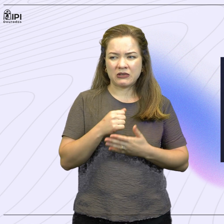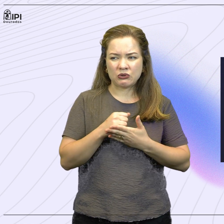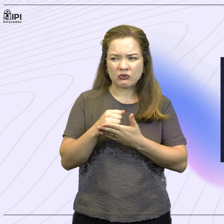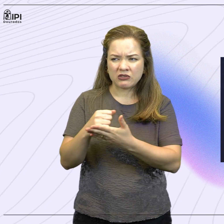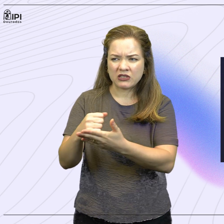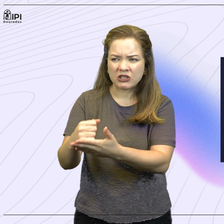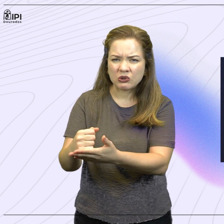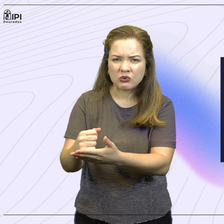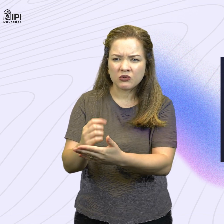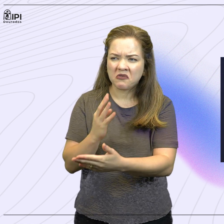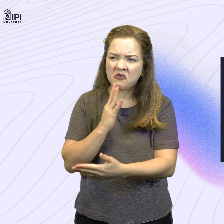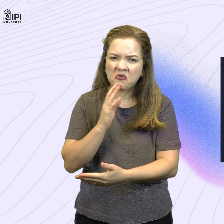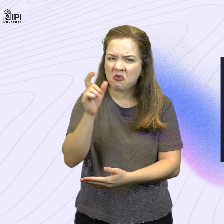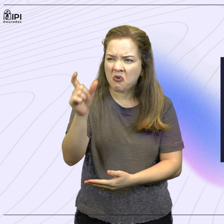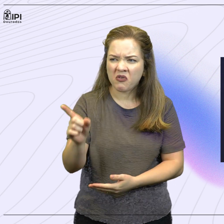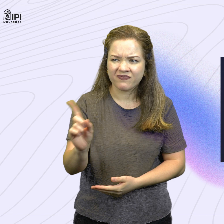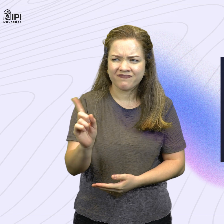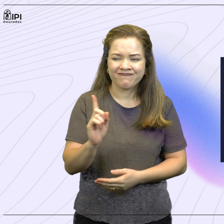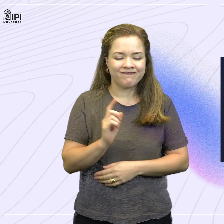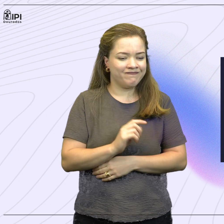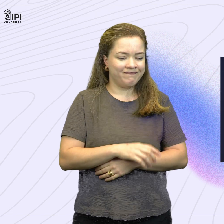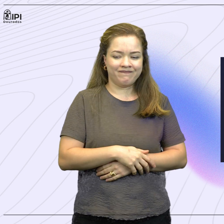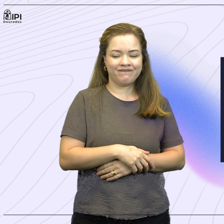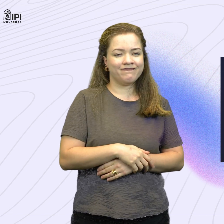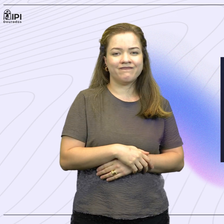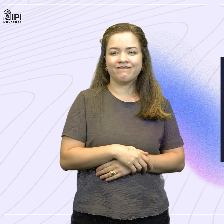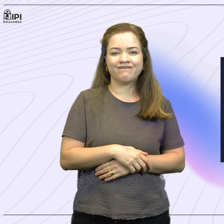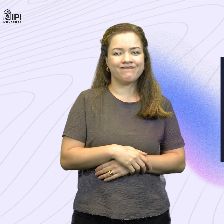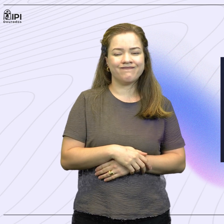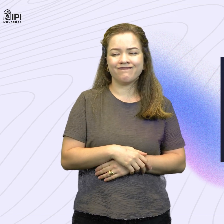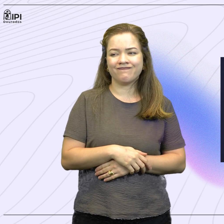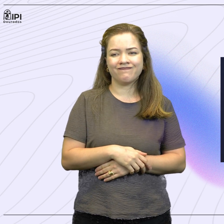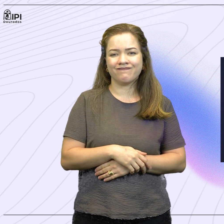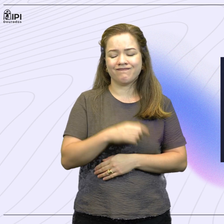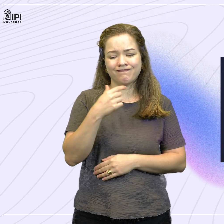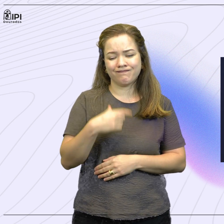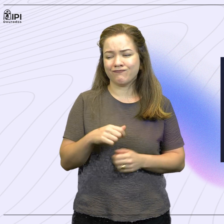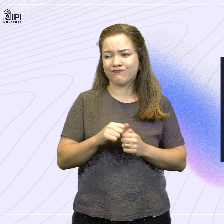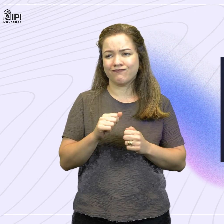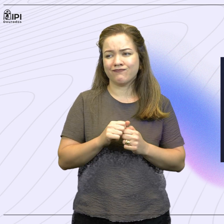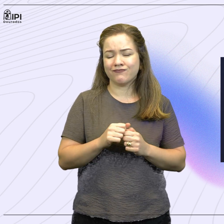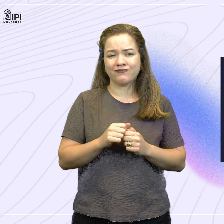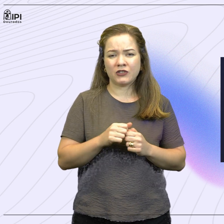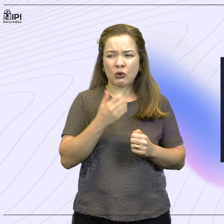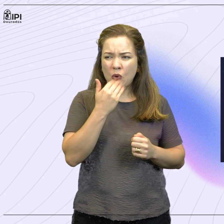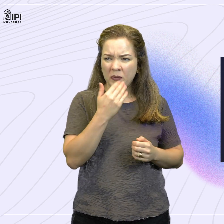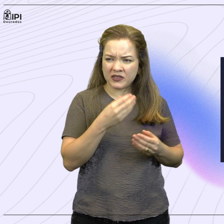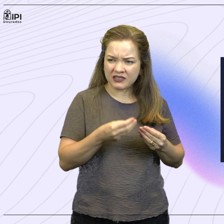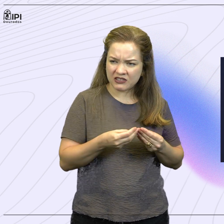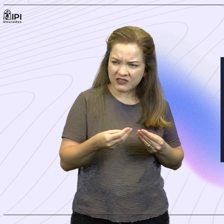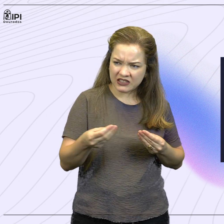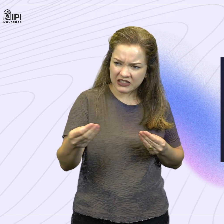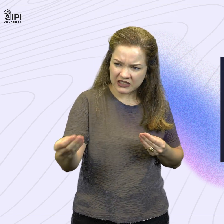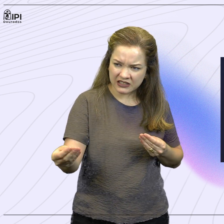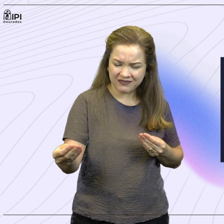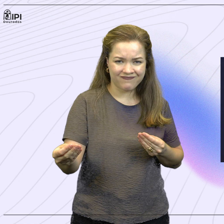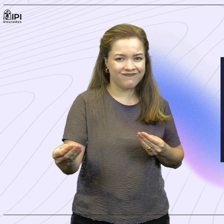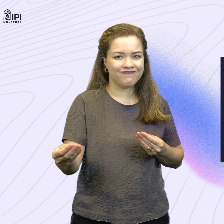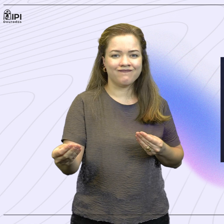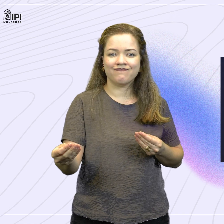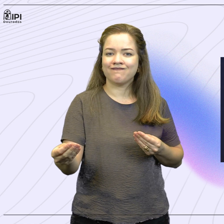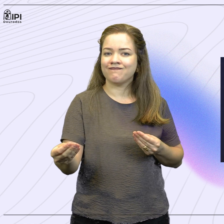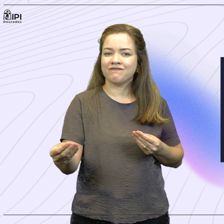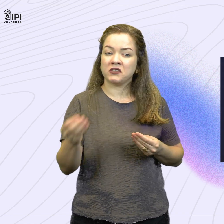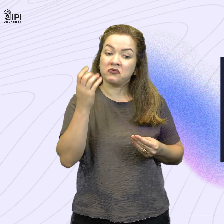socorrido o estranho. Eu não tenho dividido facilmente o meu pão com o meu próximo. Eu não sei se você